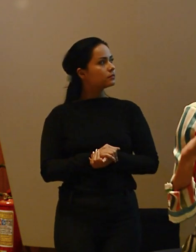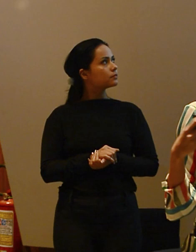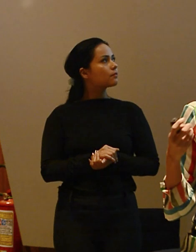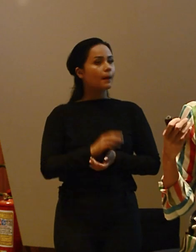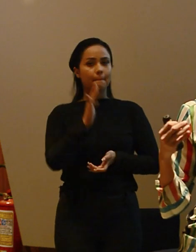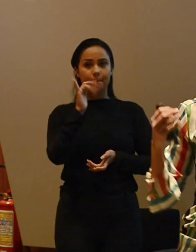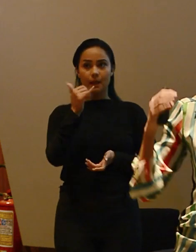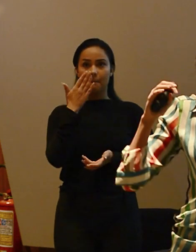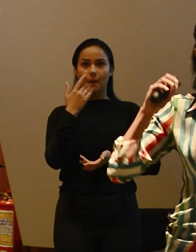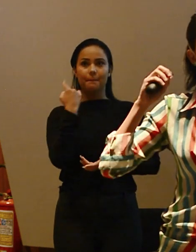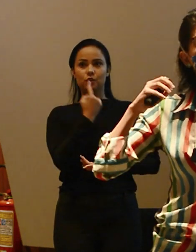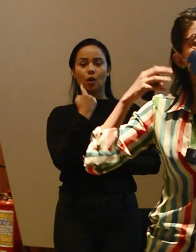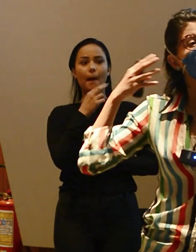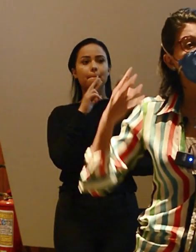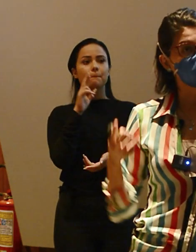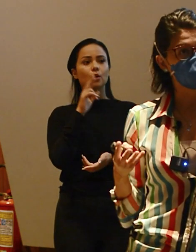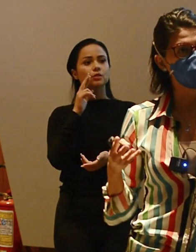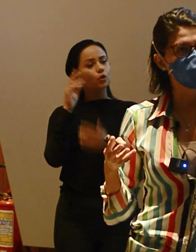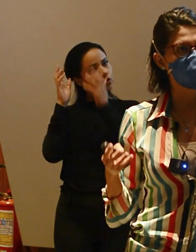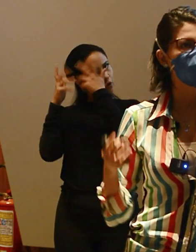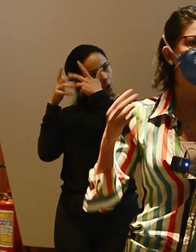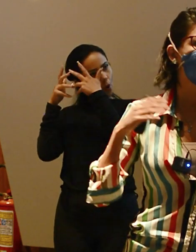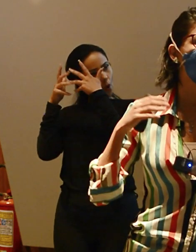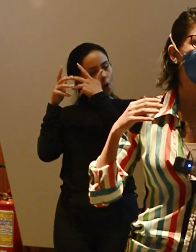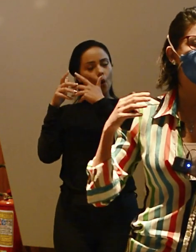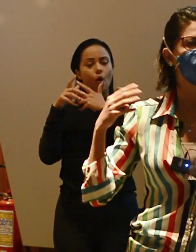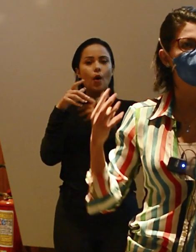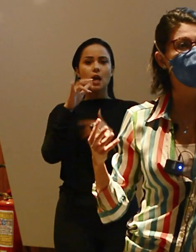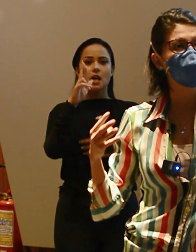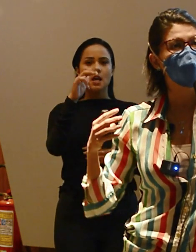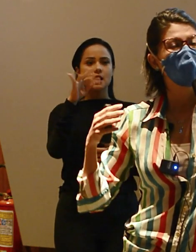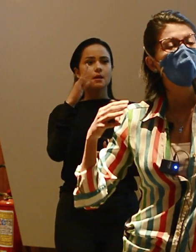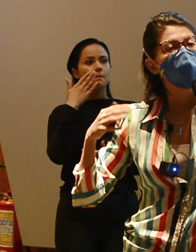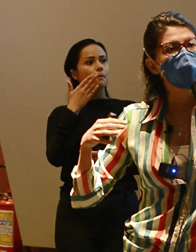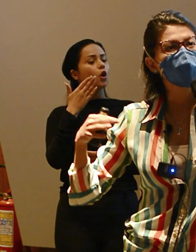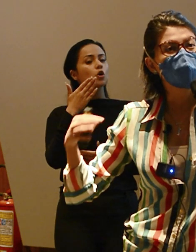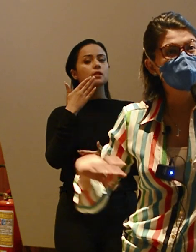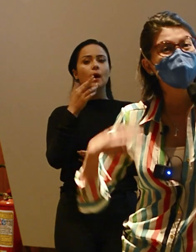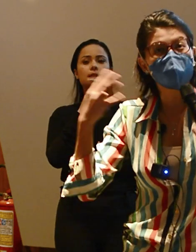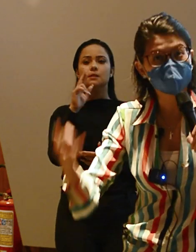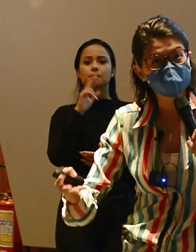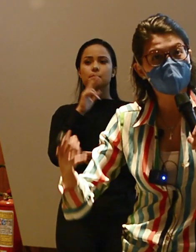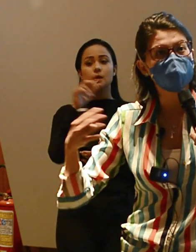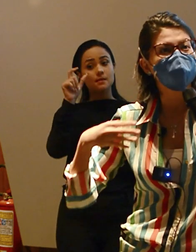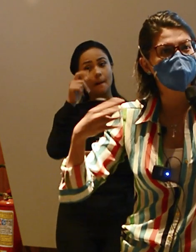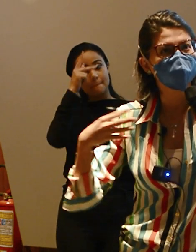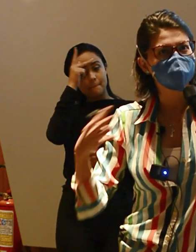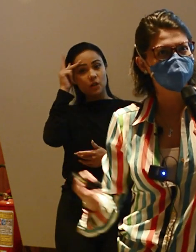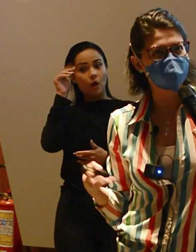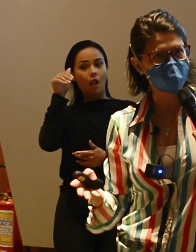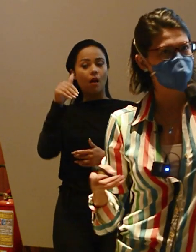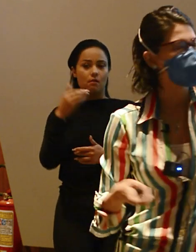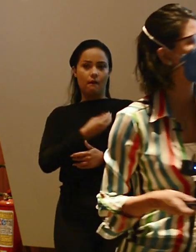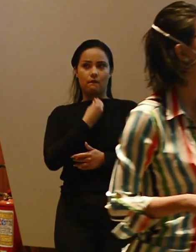O BIC mostra para a gente uma resposta dos neurônios, né? E o HINT mostra para a gente uma resposta da pessoa ali